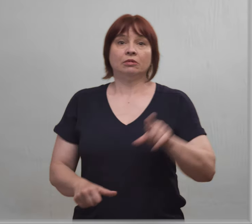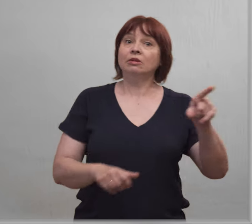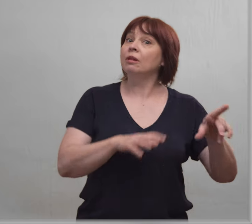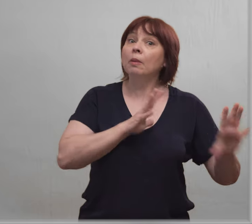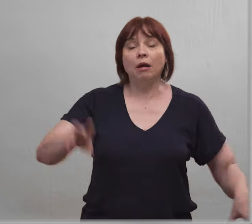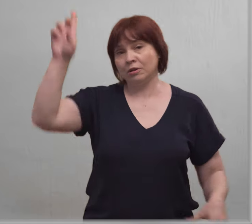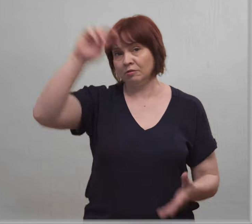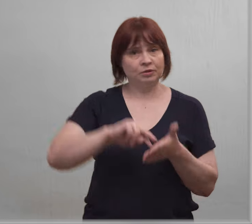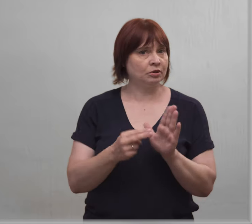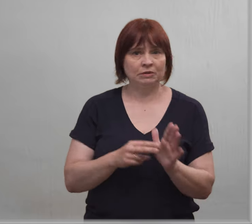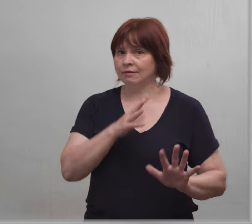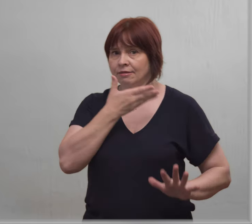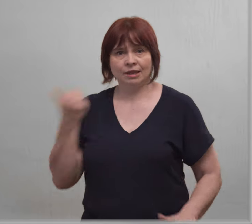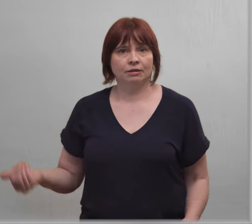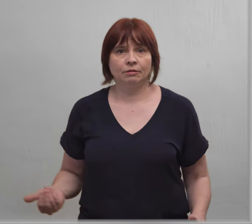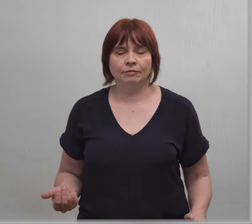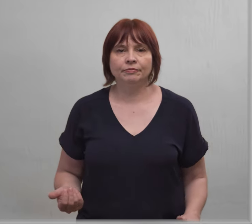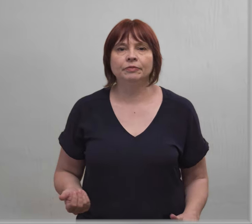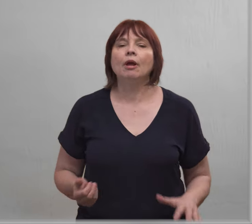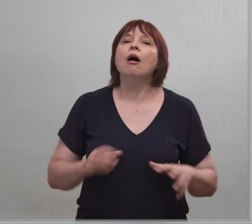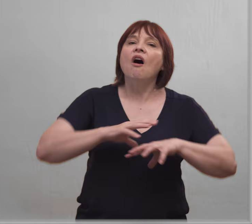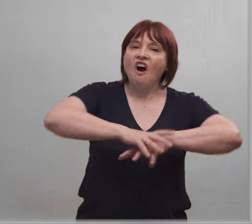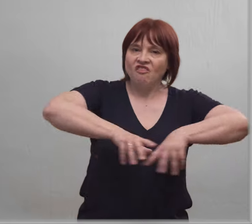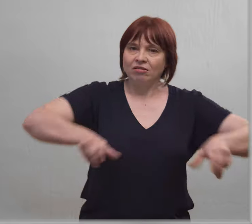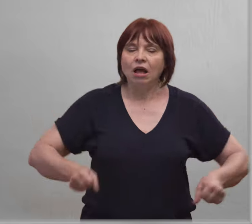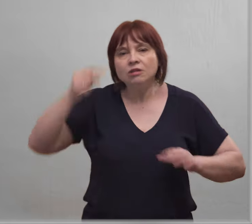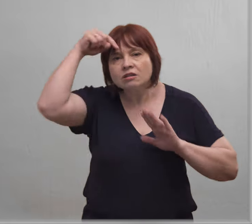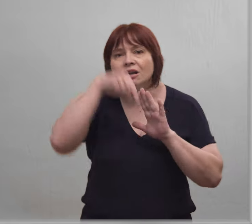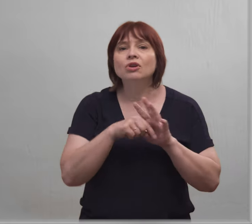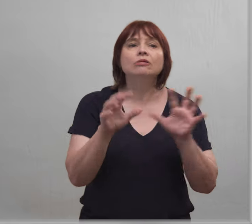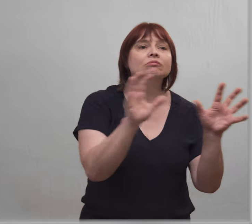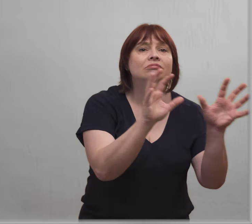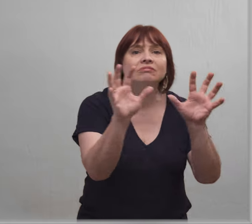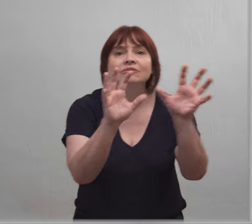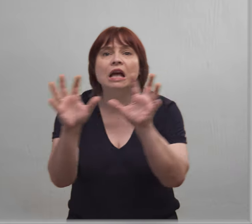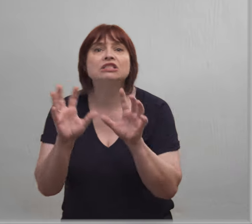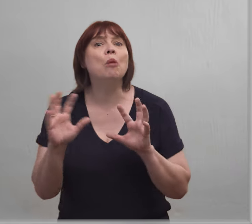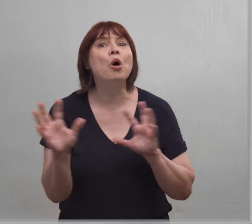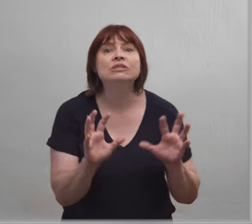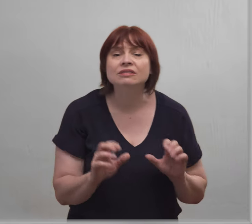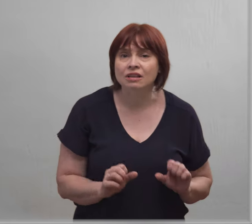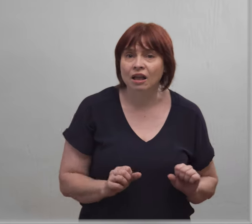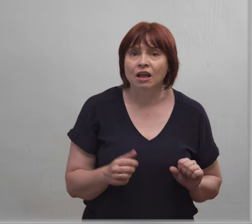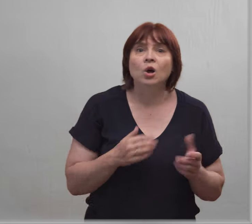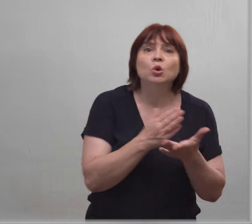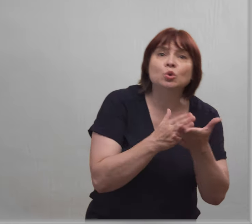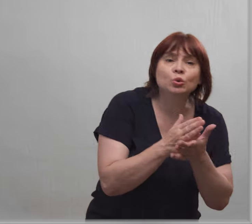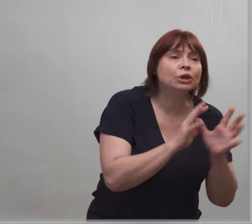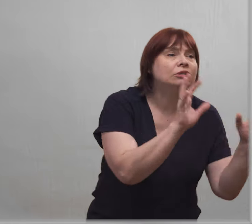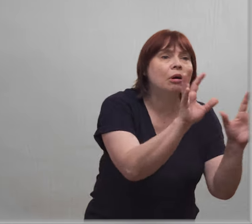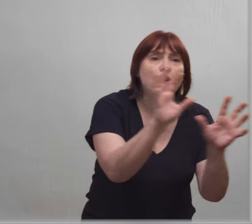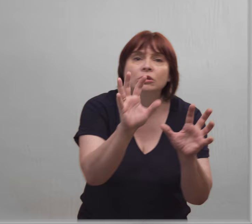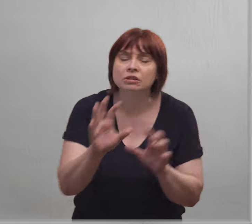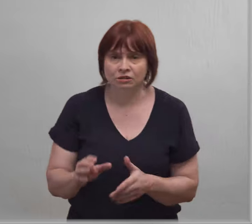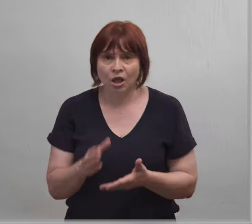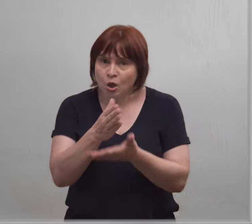властвовать. Но владычество обозначает «я служу творению Божьему. Я служу тому,